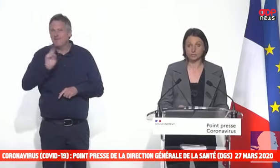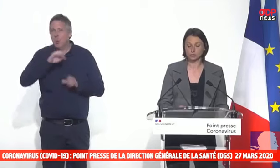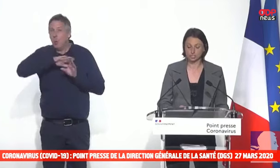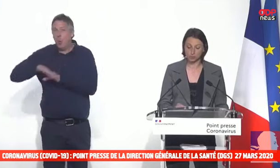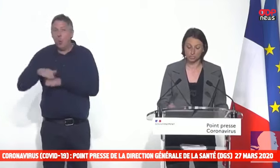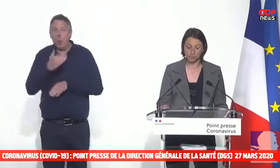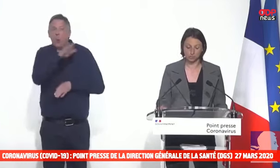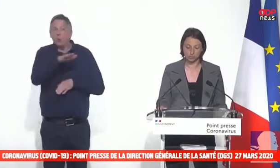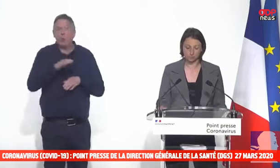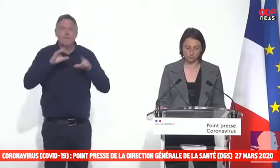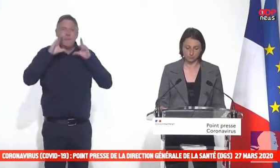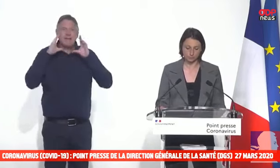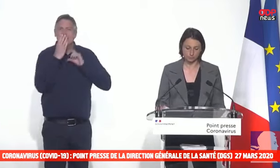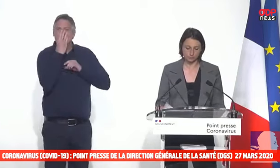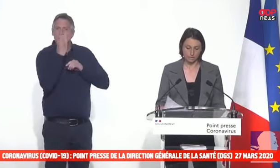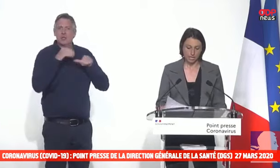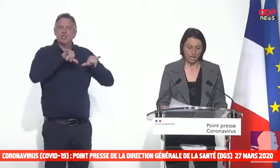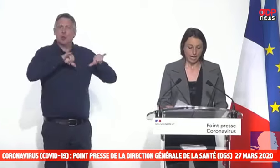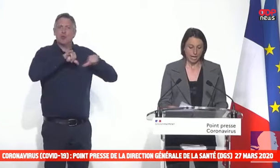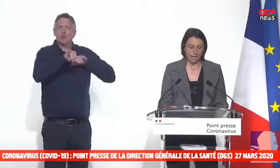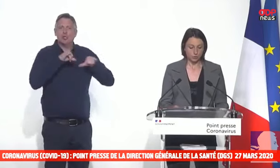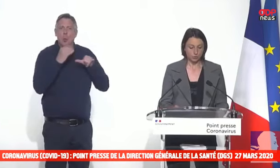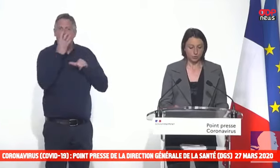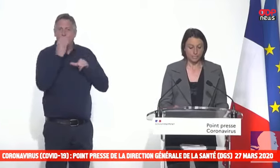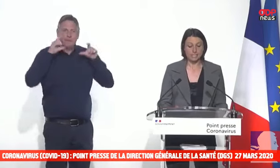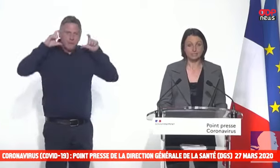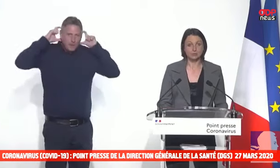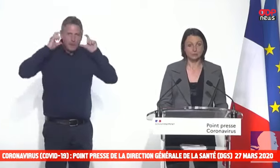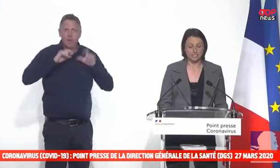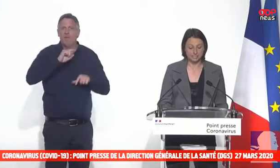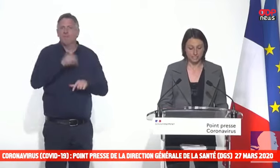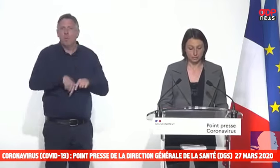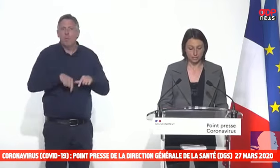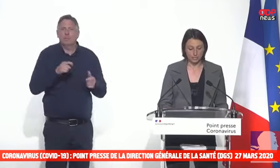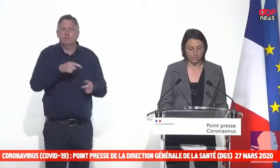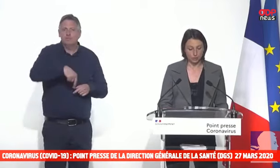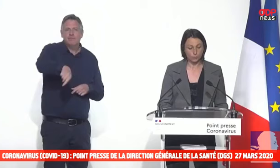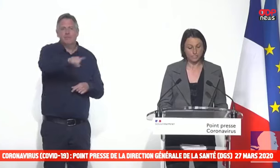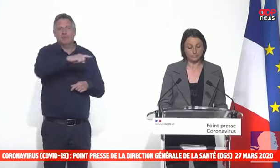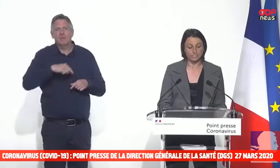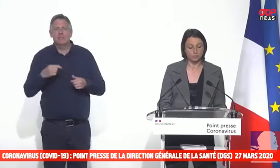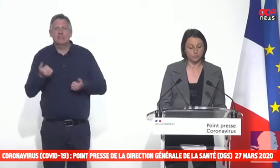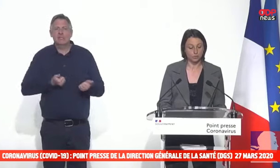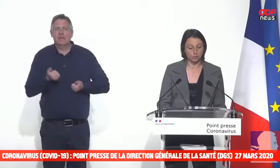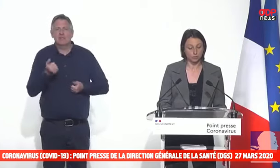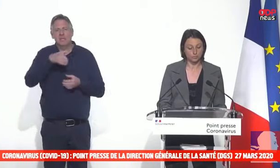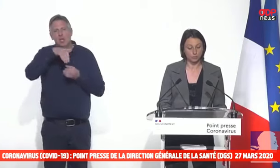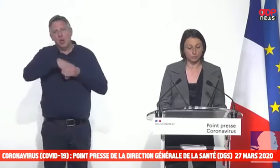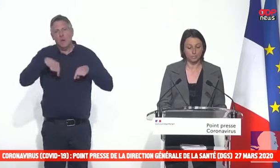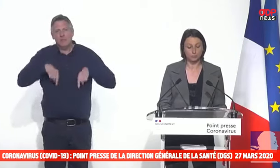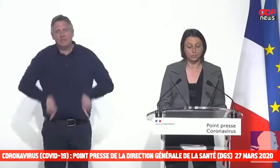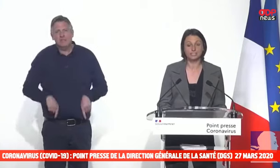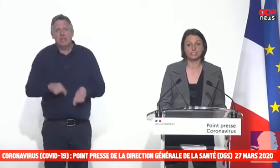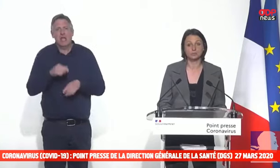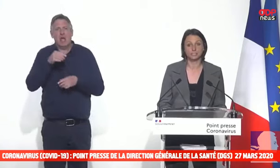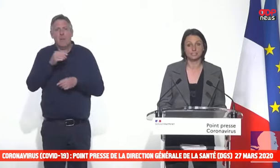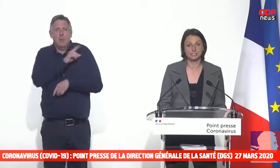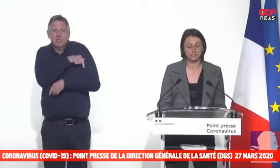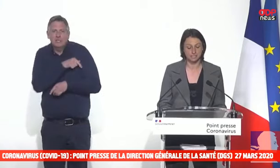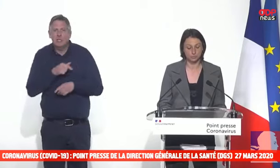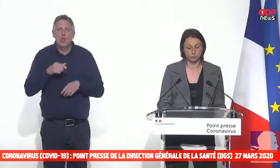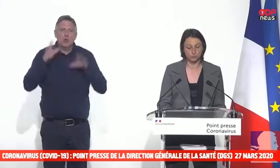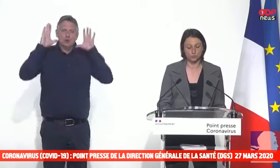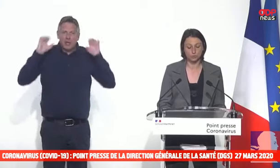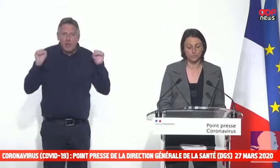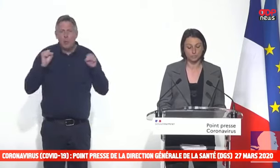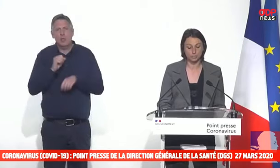les masques chirurgicaux. À ce jour, les services du ministère de l'Intérieur, préfecture, gendarmerie, police, ont été